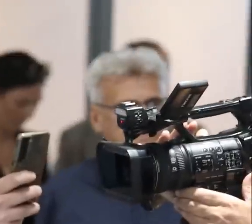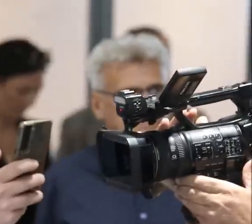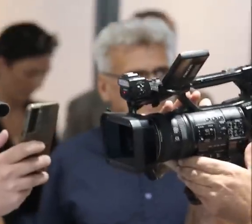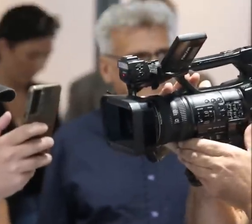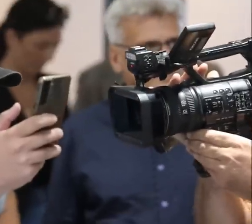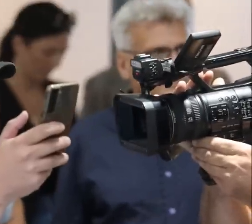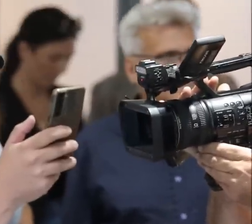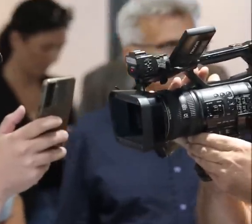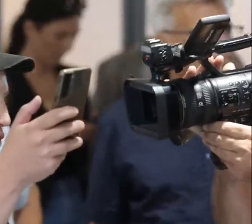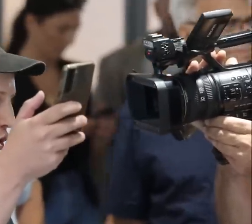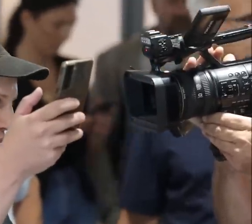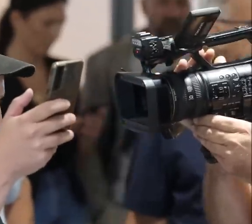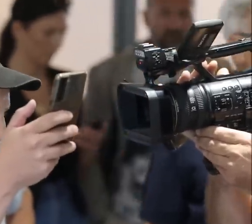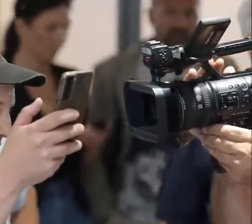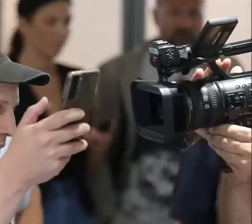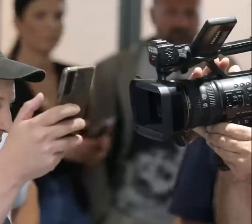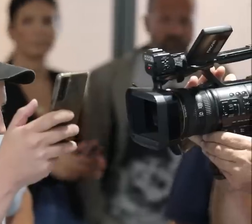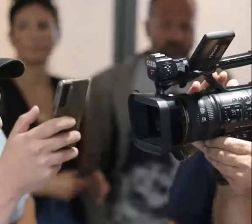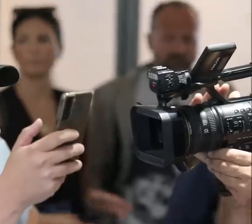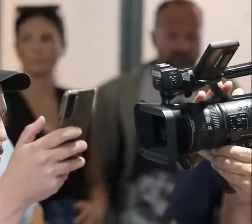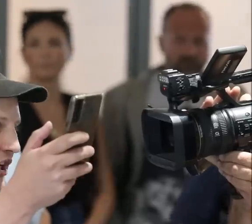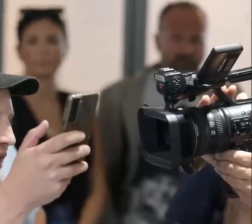zdravlje građana Zagreba, znači ujedno i ovog doma,